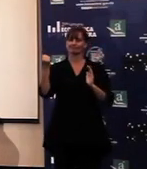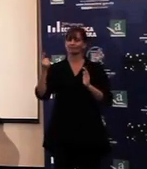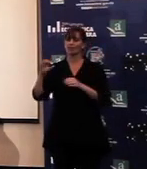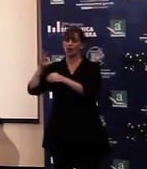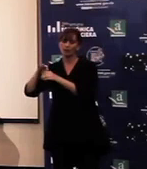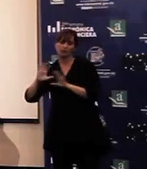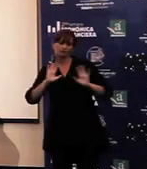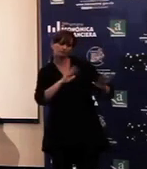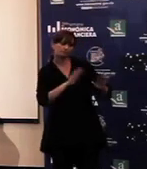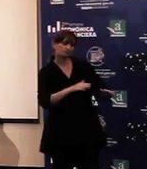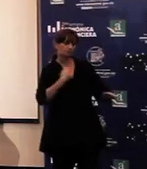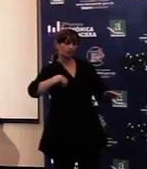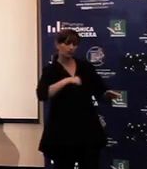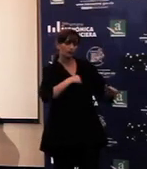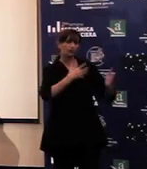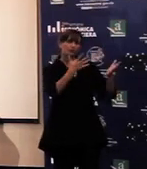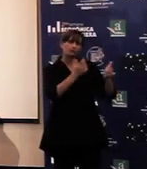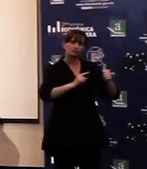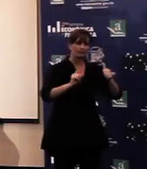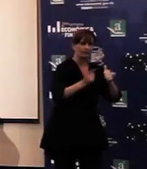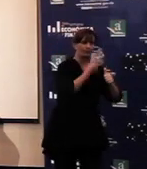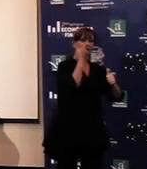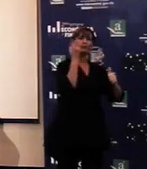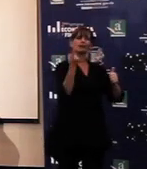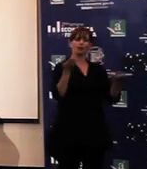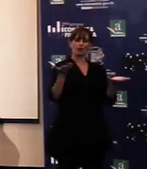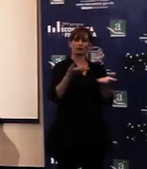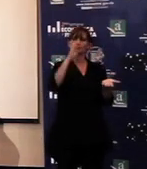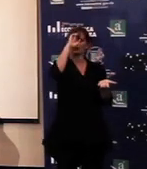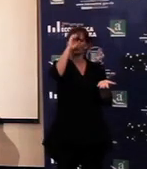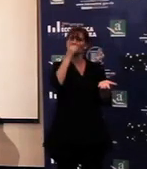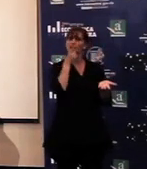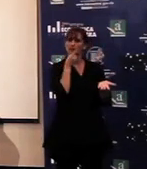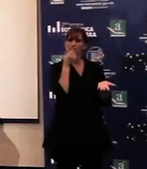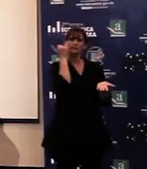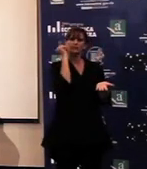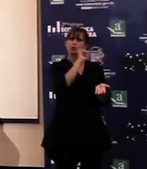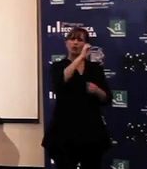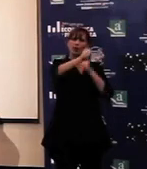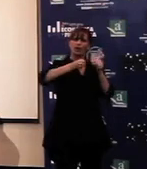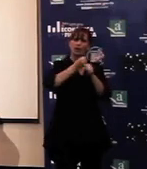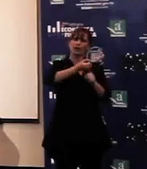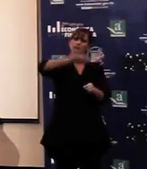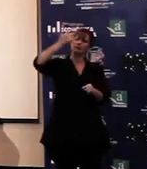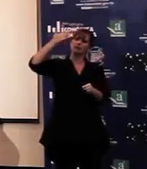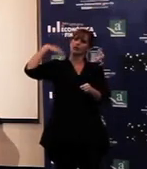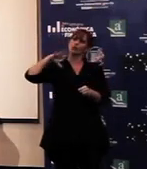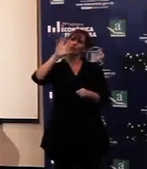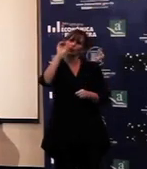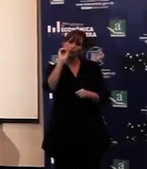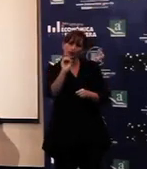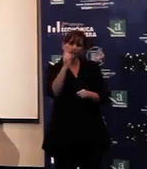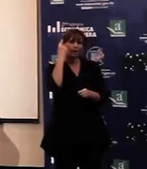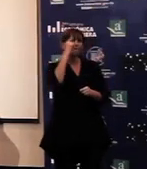primeros en este país, como los fuimos como asociación financiera hace 50 años, y darle la oportunidad a